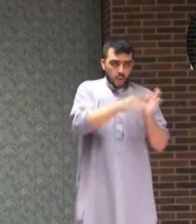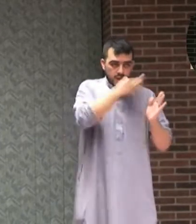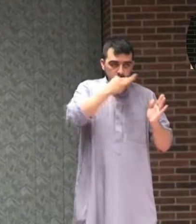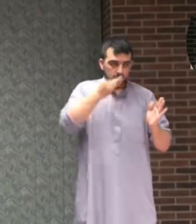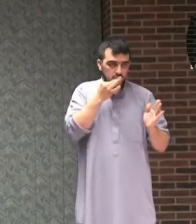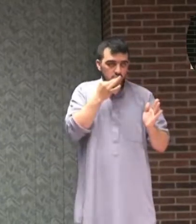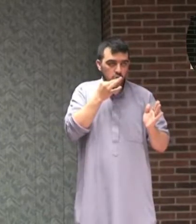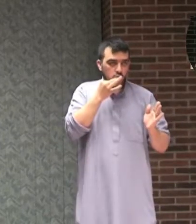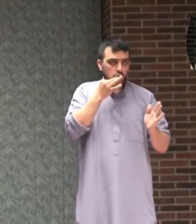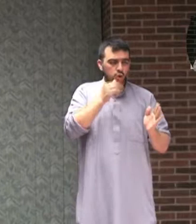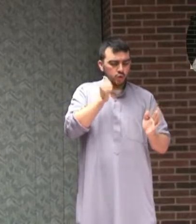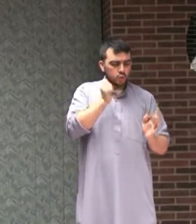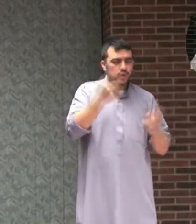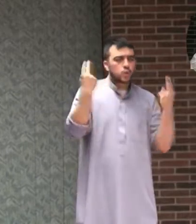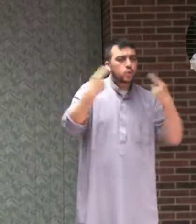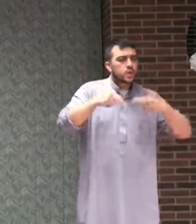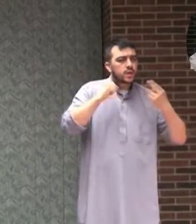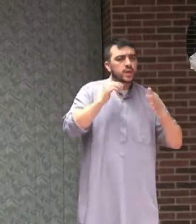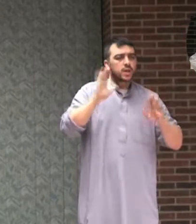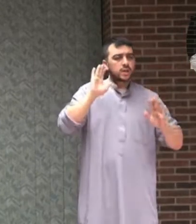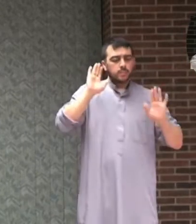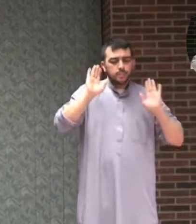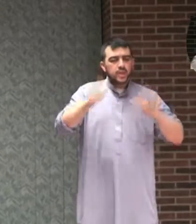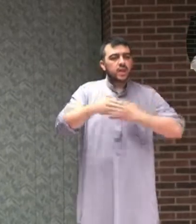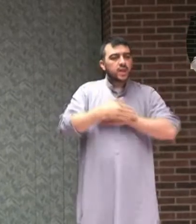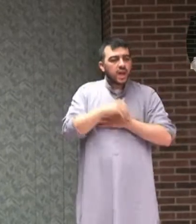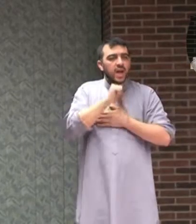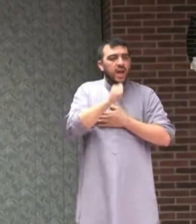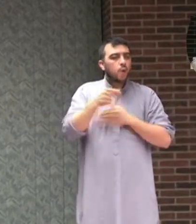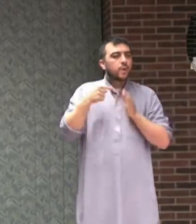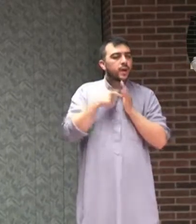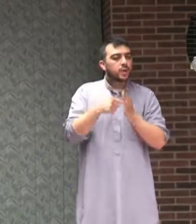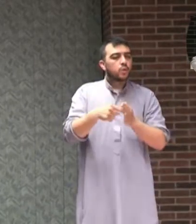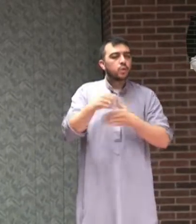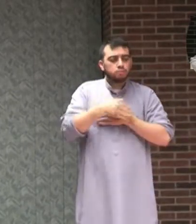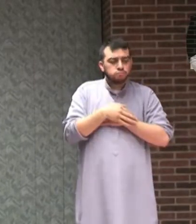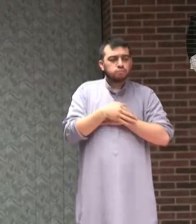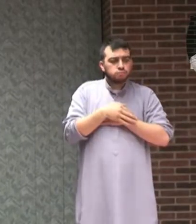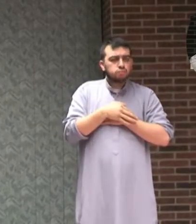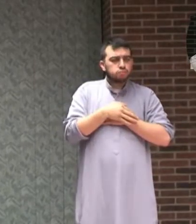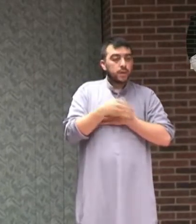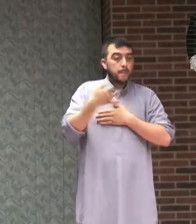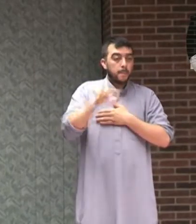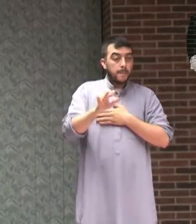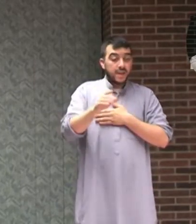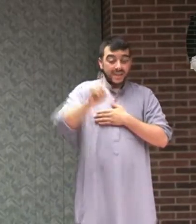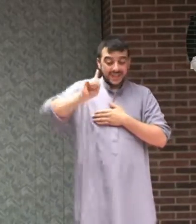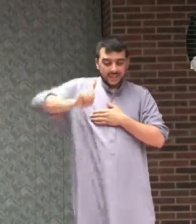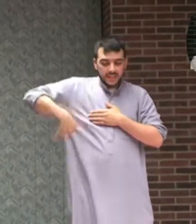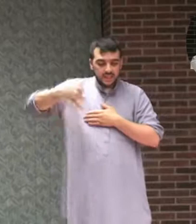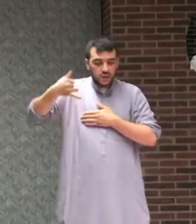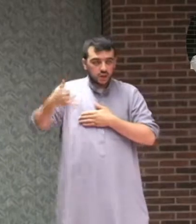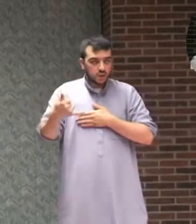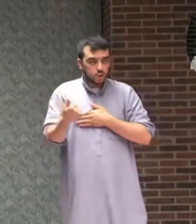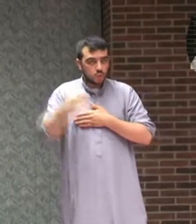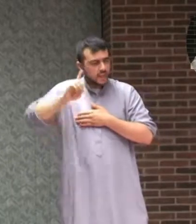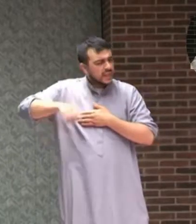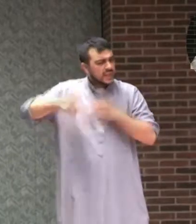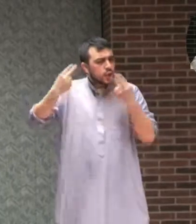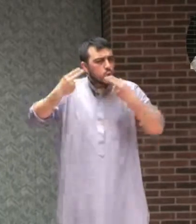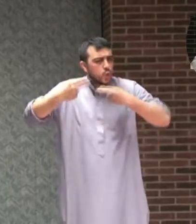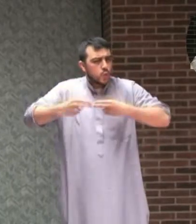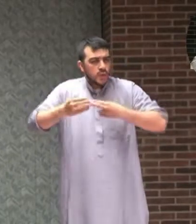Pourquoi ? Parce qu'en fait, la nuit fait entrer le jour qui le suit, et c'est à partir de là donc, que ça commence. Donc, il convient à cette